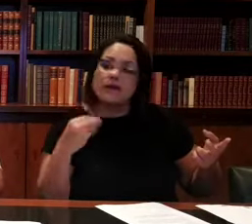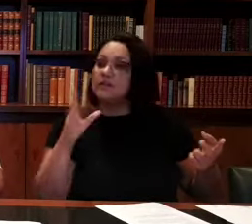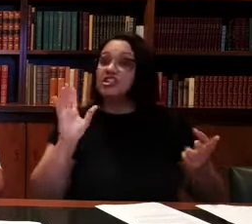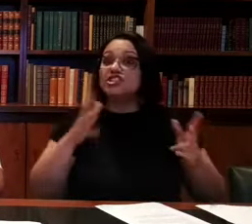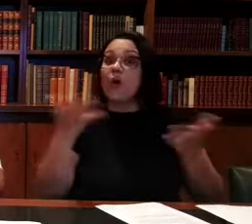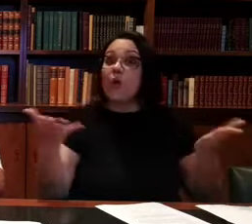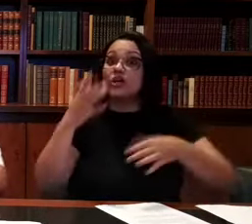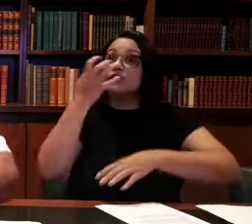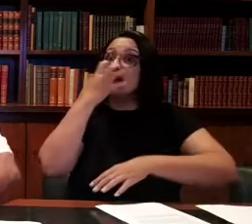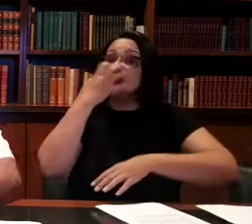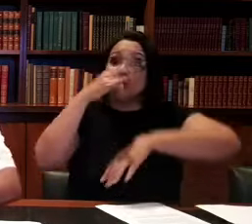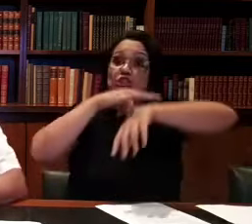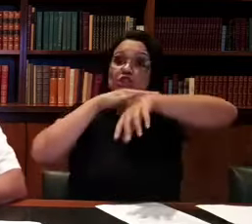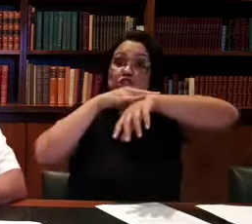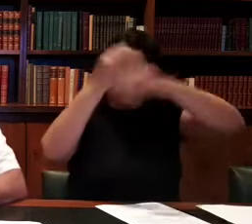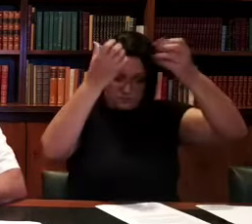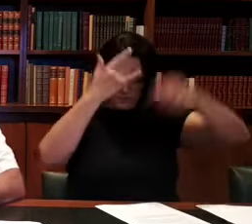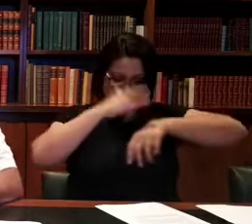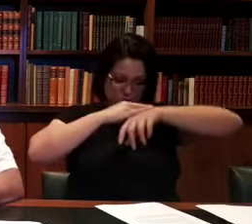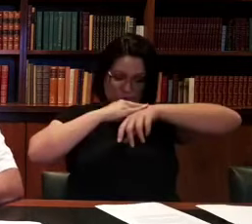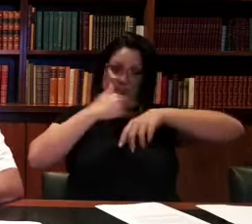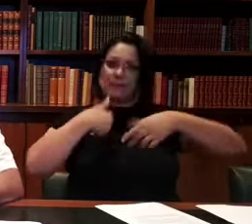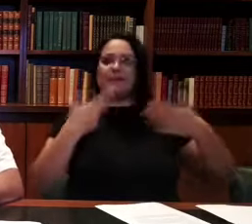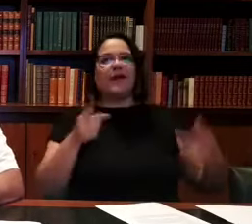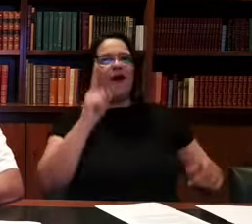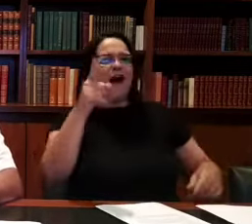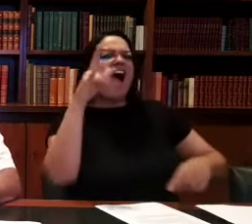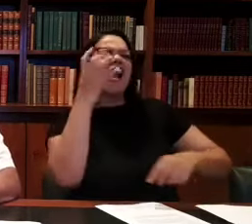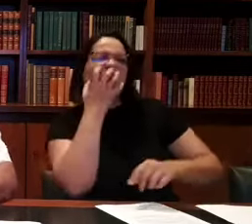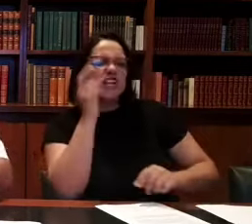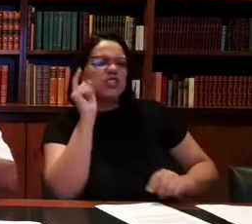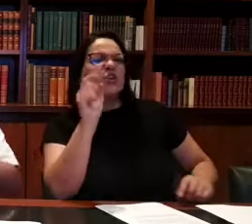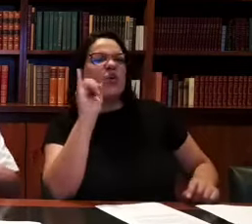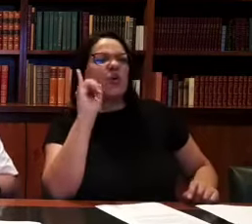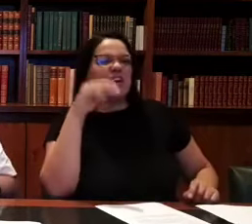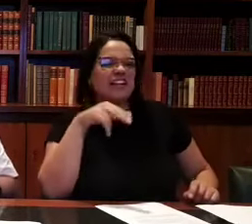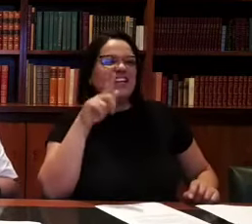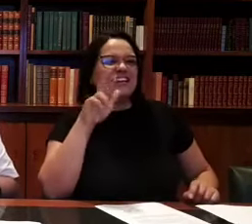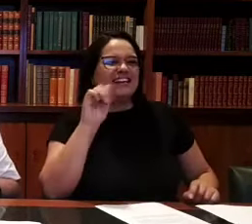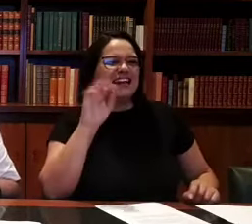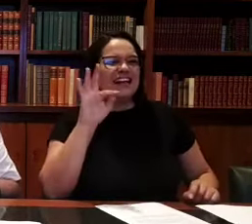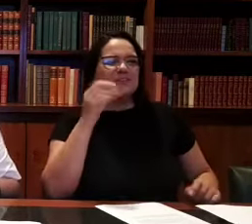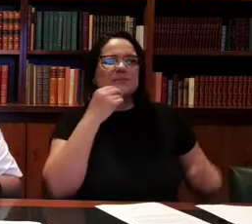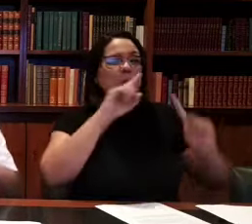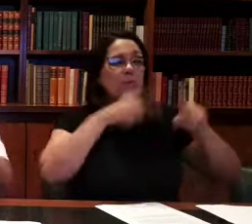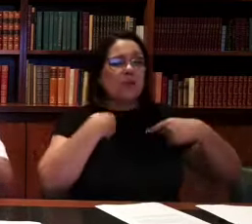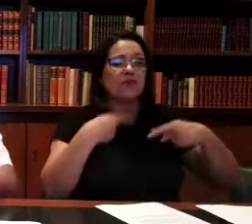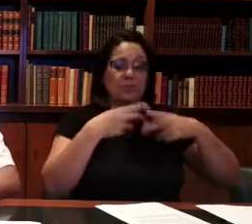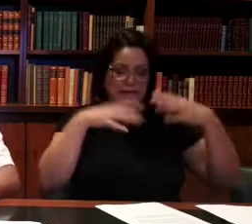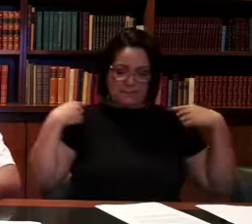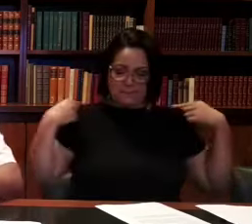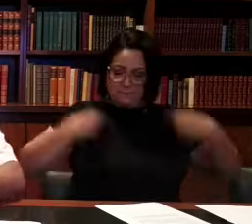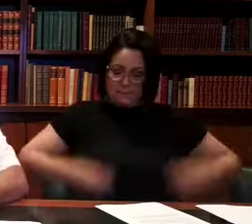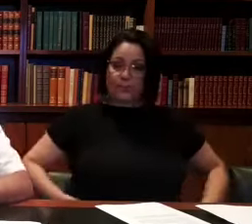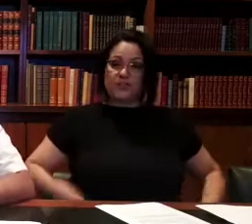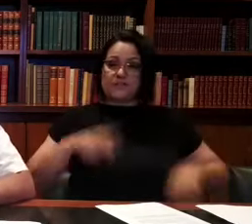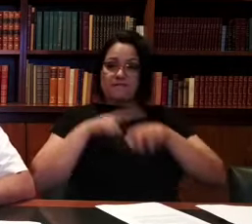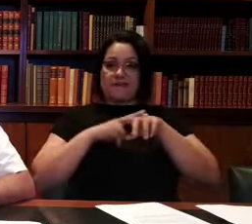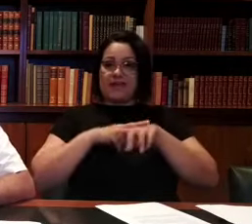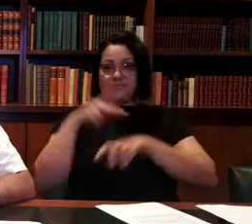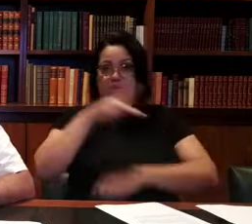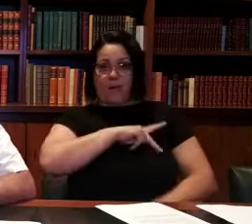xixizado em cachorro hoje cachorro e gato de tô dizendo que tava na camisa do Palmeiras gente eu vou reclamar